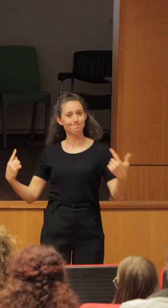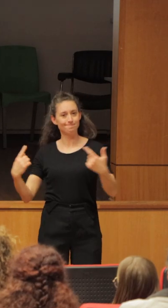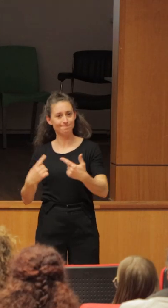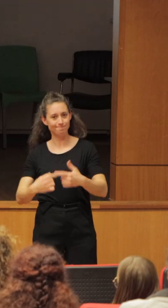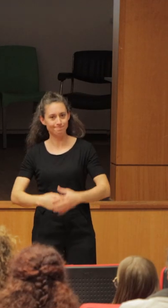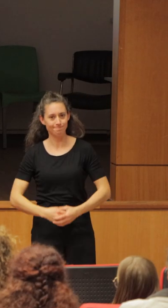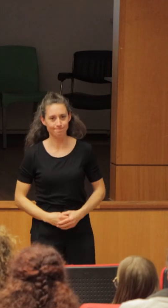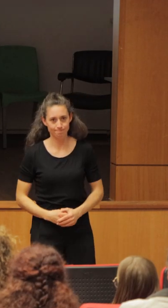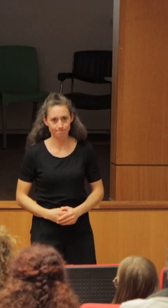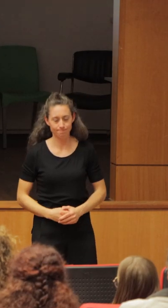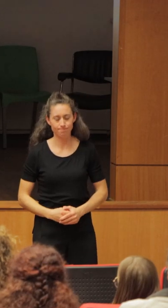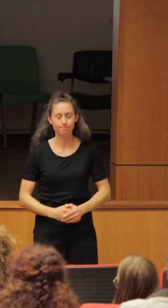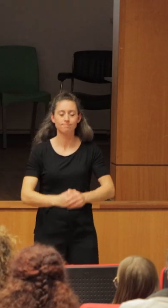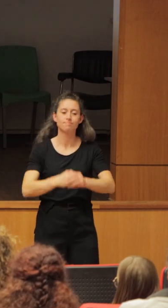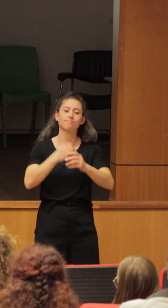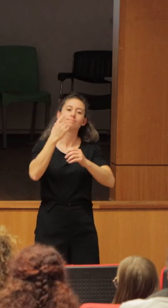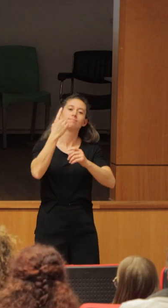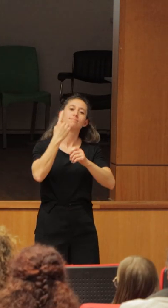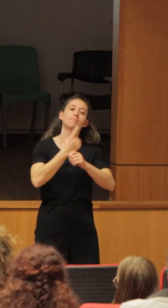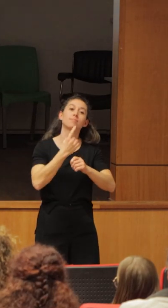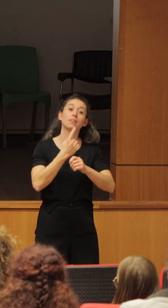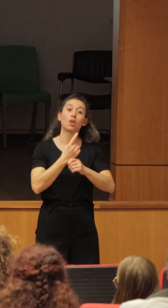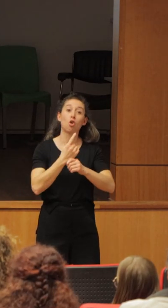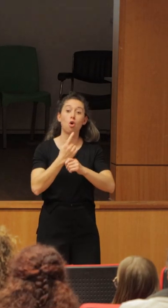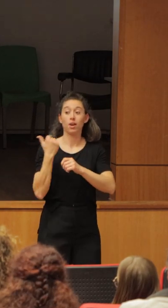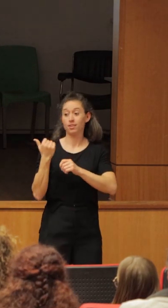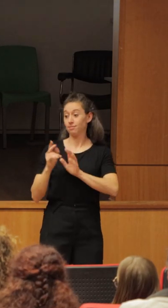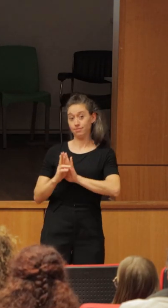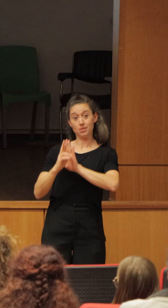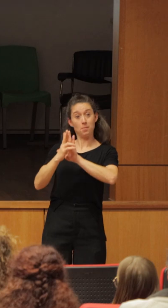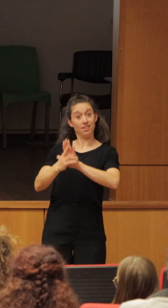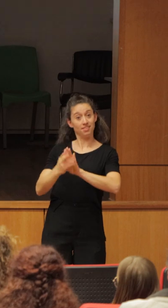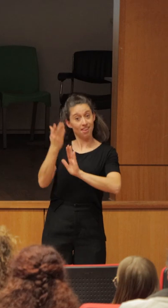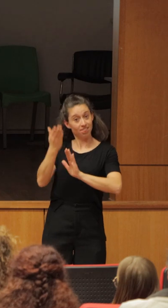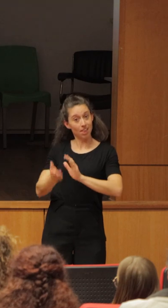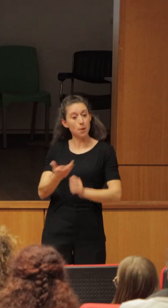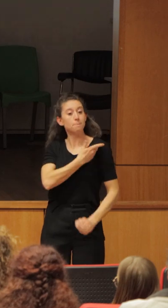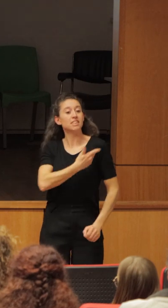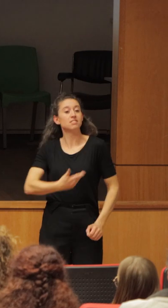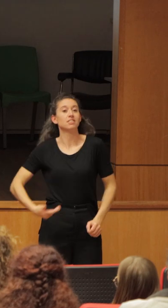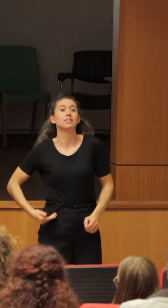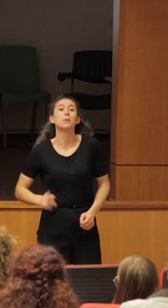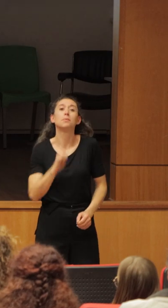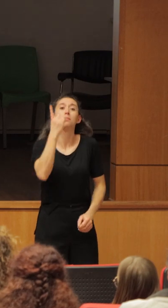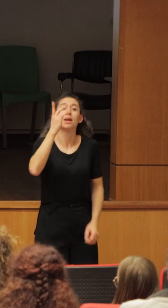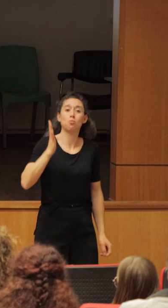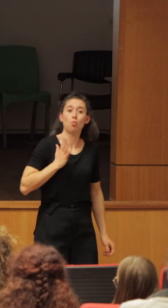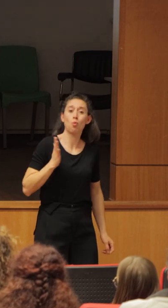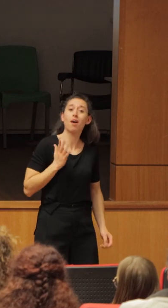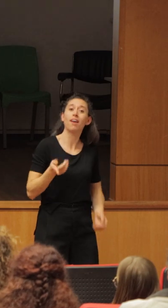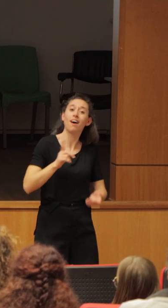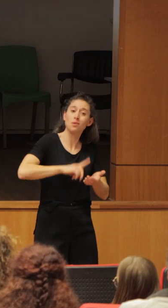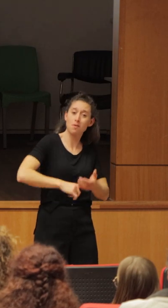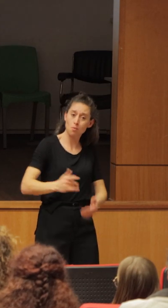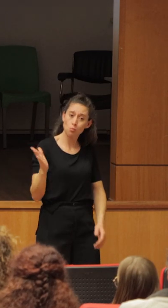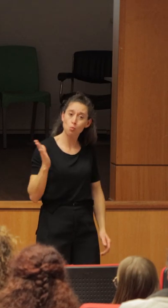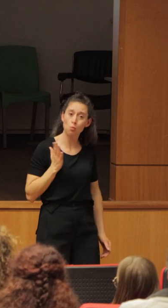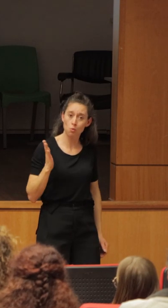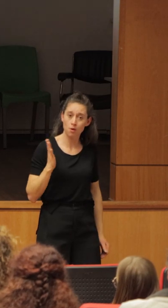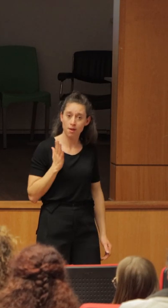nosotros. Por un lado, lo que representas como presidenta y la primera mujer, además, mujer